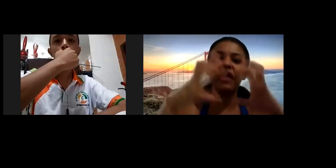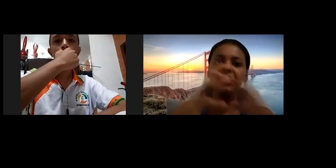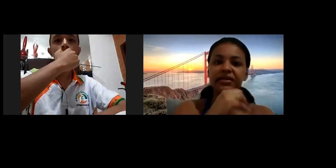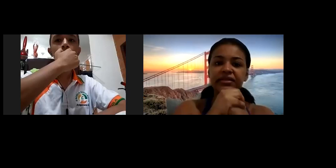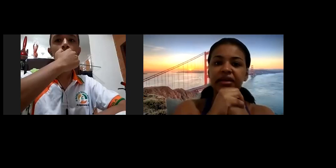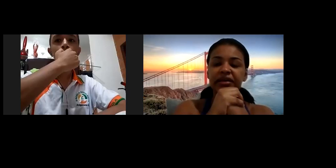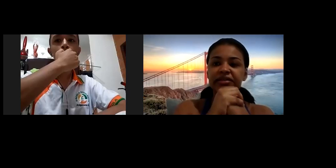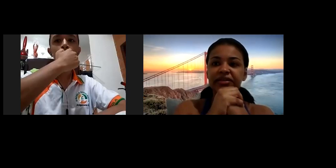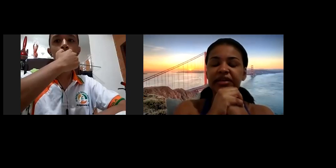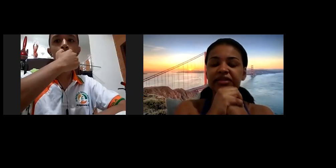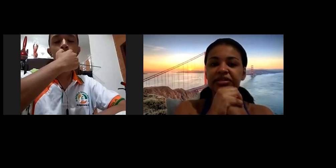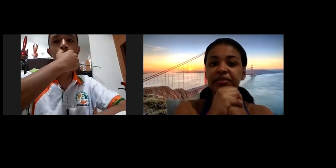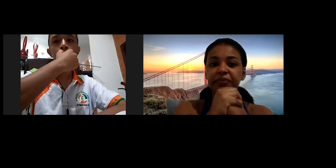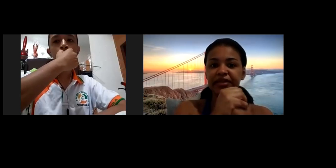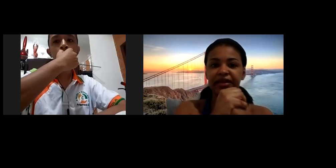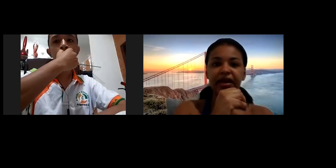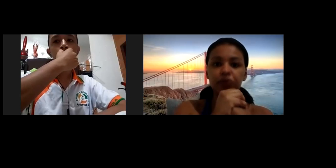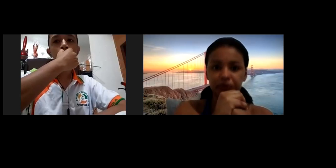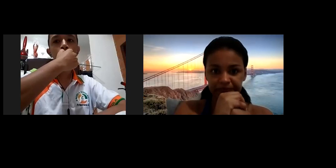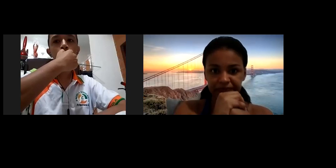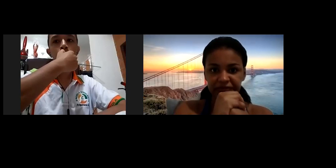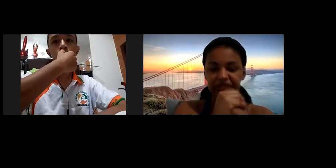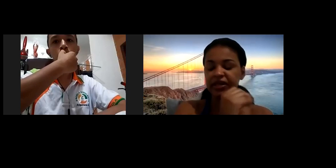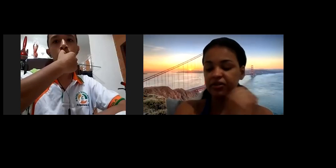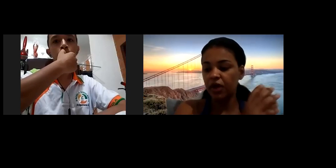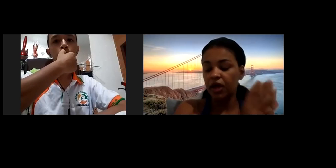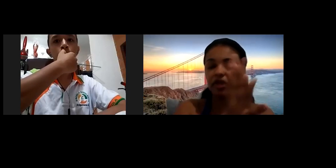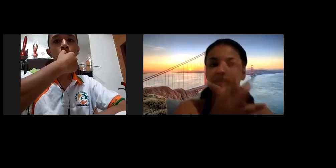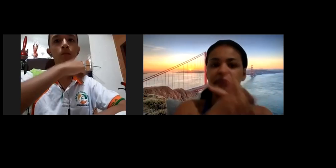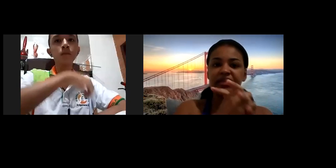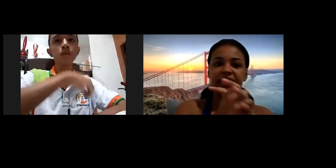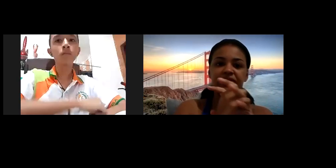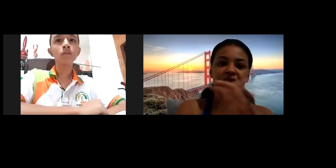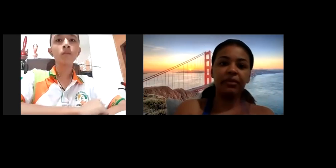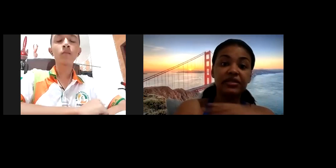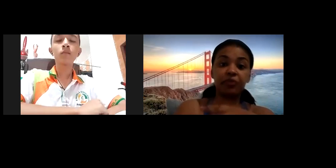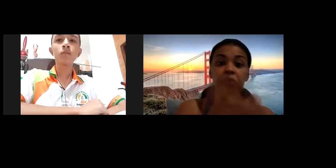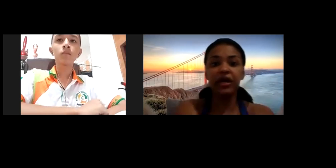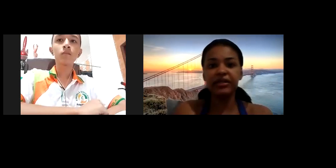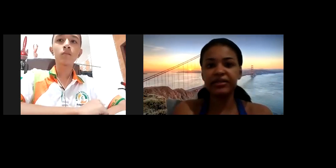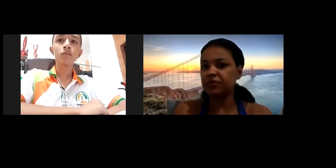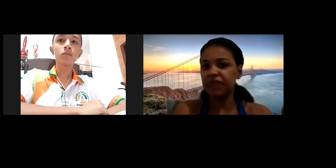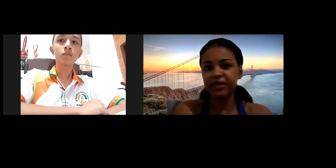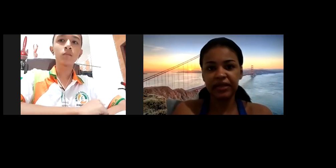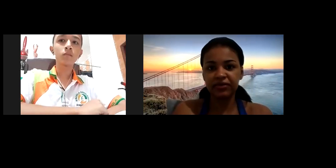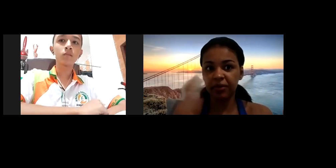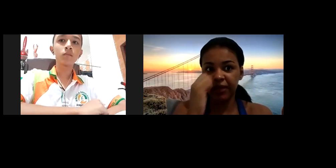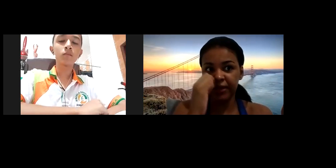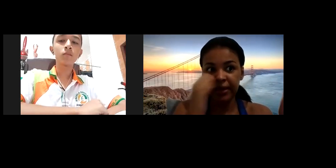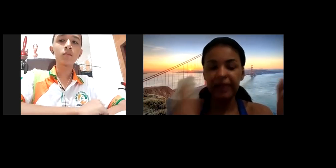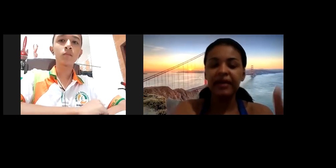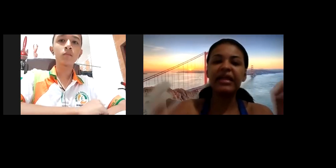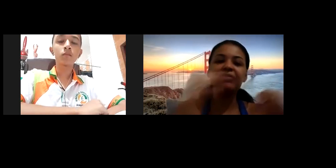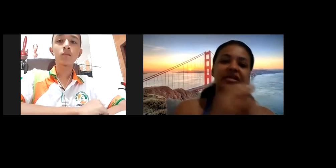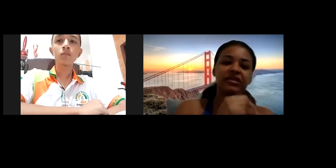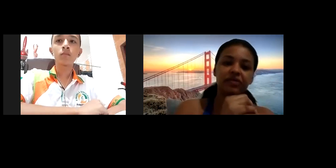reações endotérmicas que são as reações que prendem calor tá certo nós temos as reações químicas espontâneas que acontecem